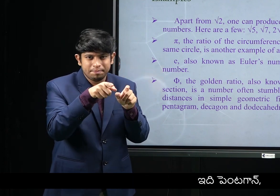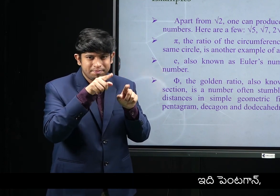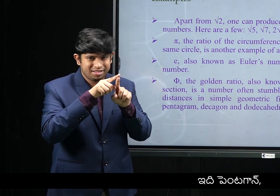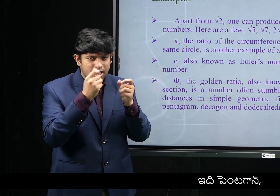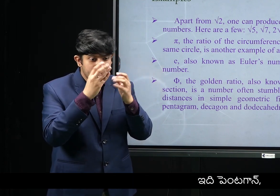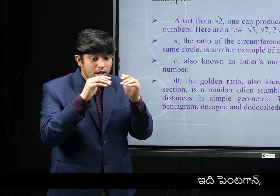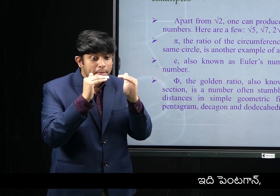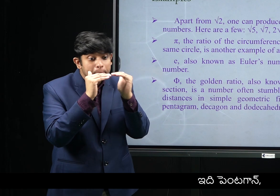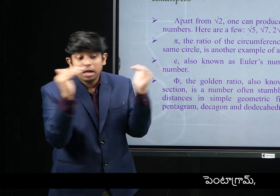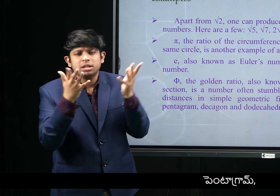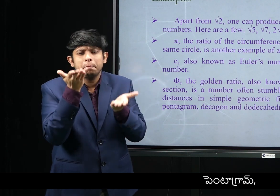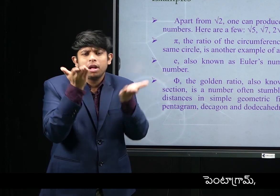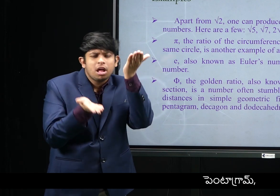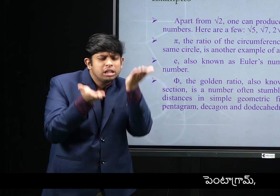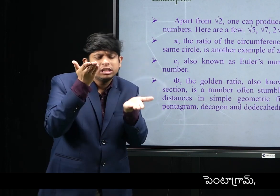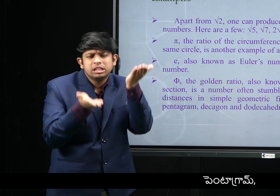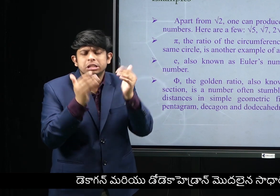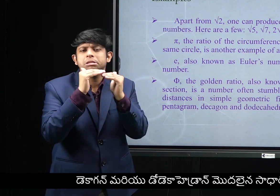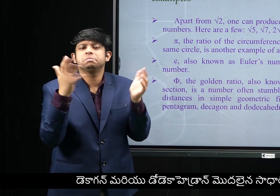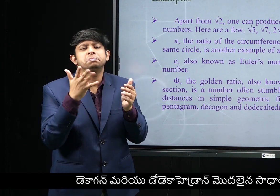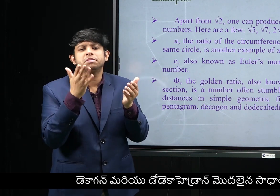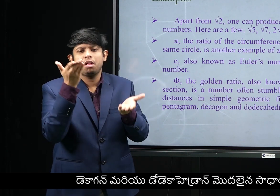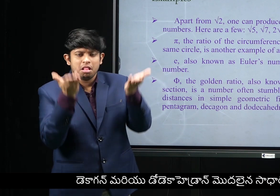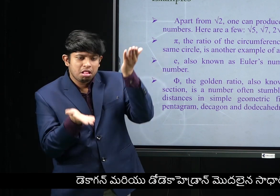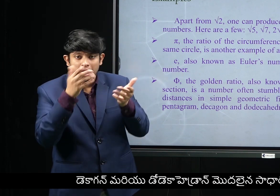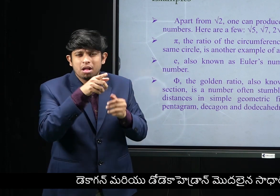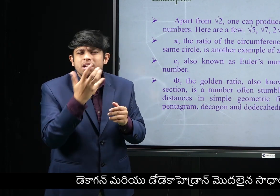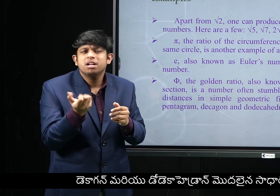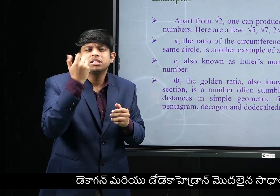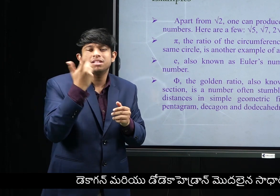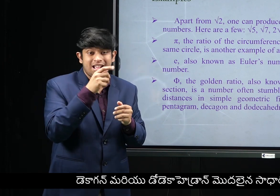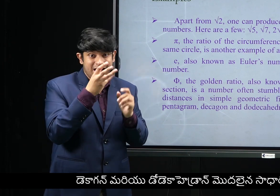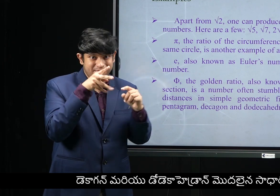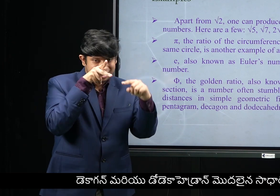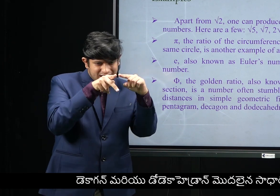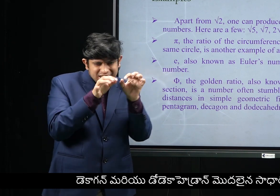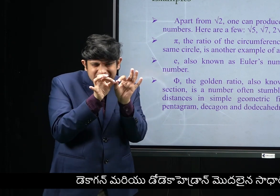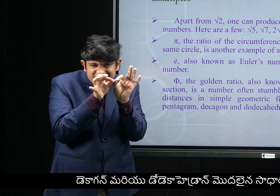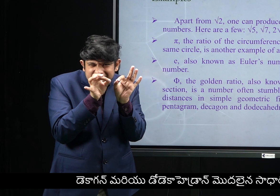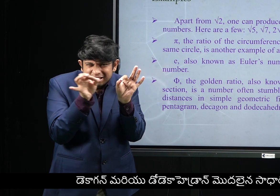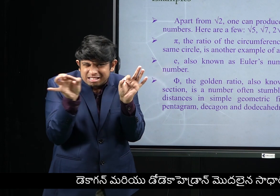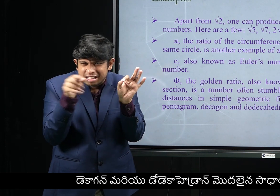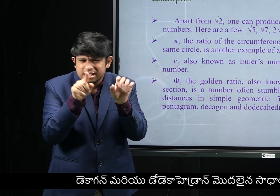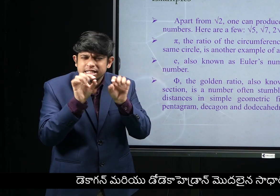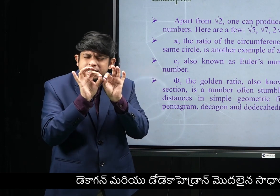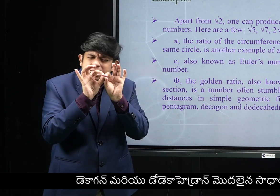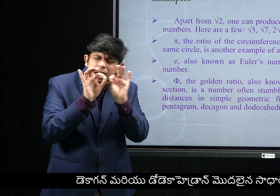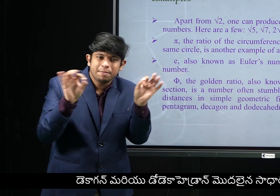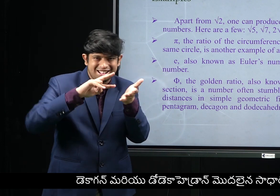ఇది పెంటగాన్, పెంటగ్రామ్, డెకాగన్ మరియు డెడెకాహెడ్రాన్ మొదలైన సాధారణ